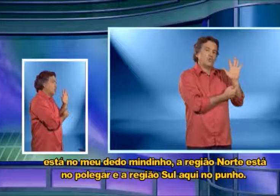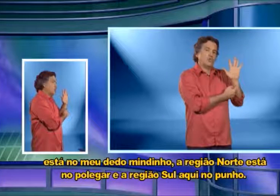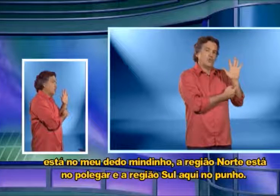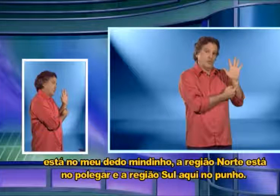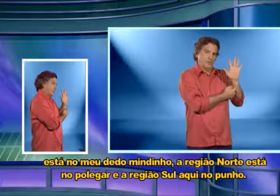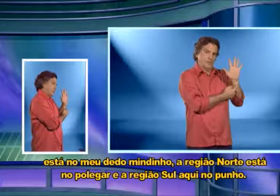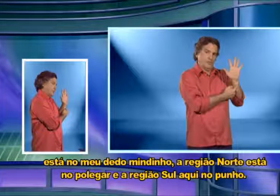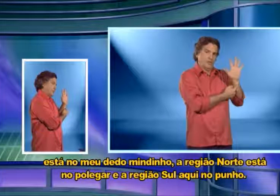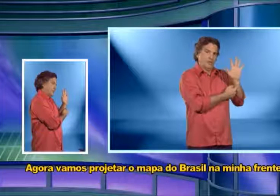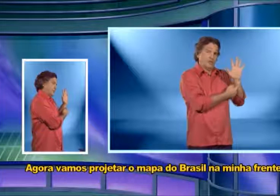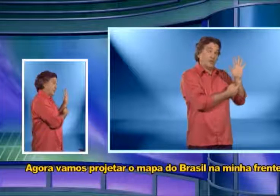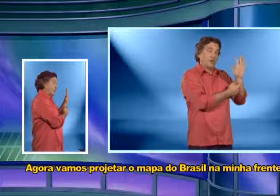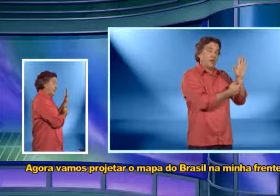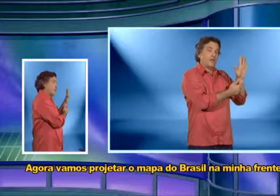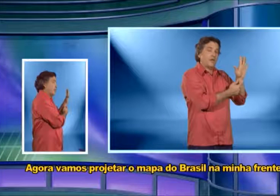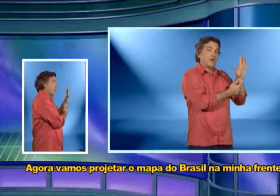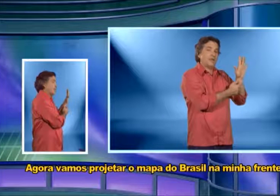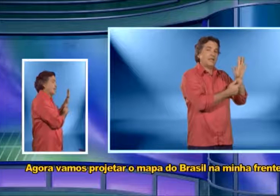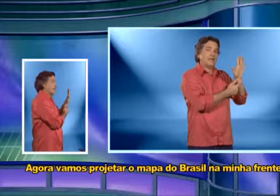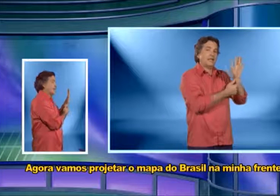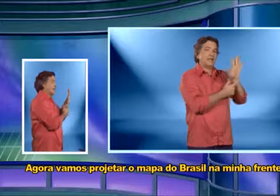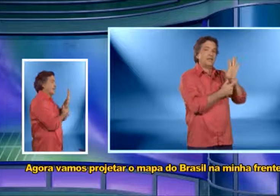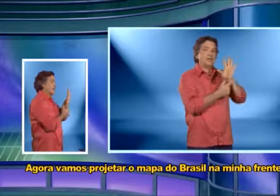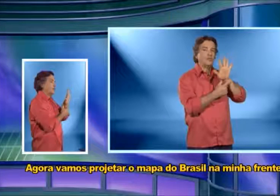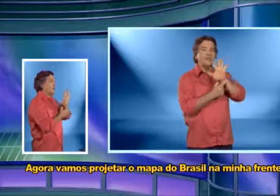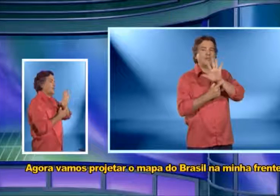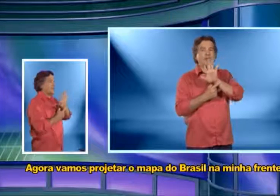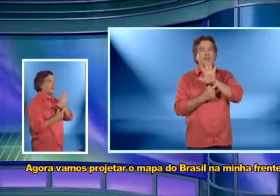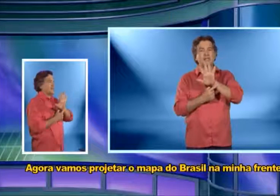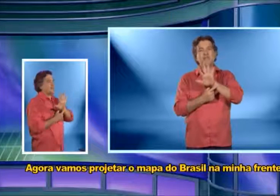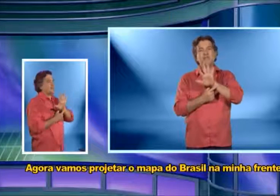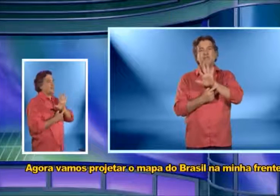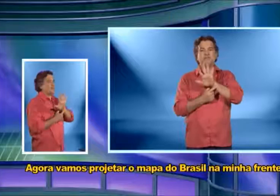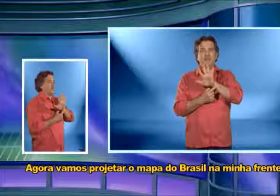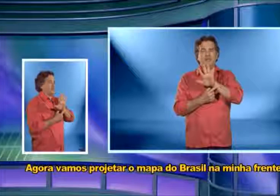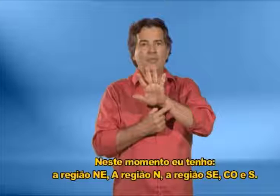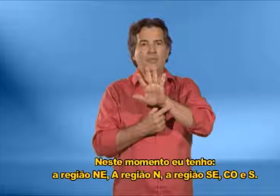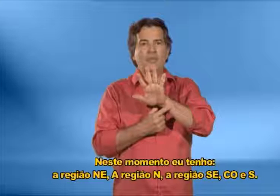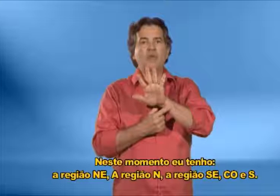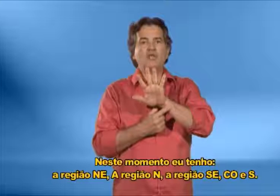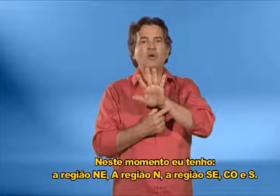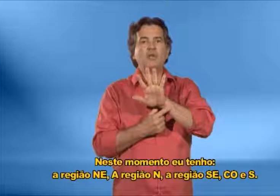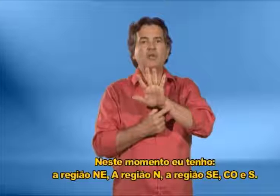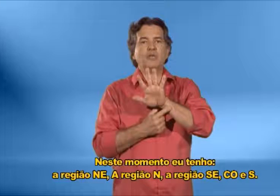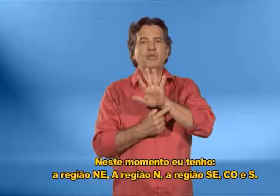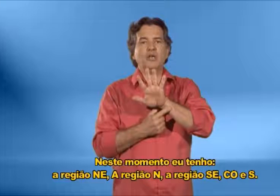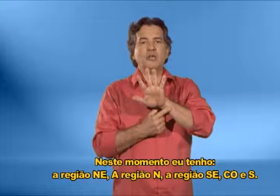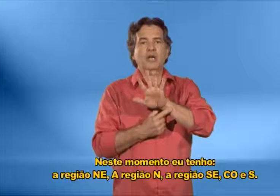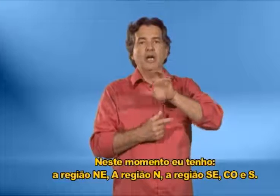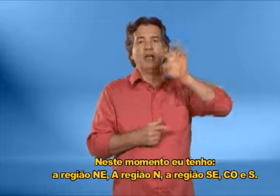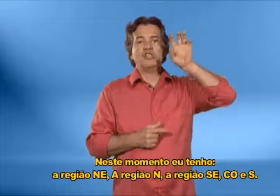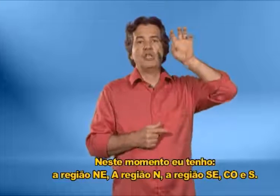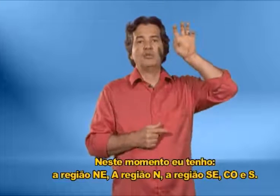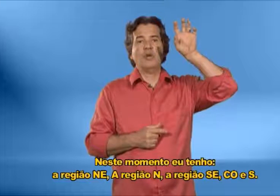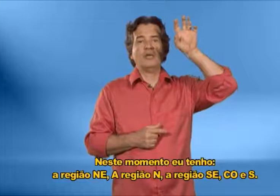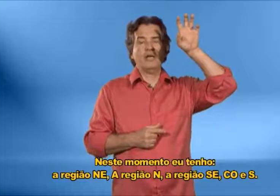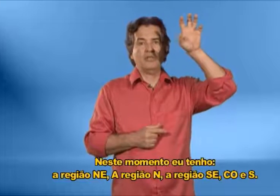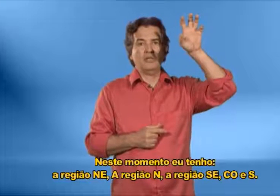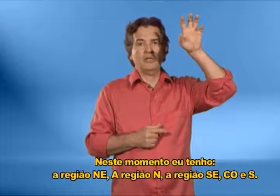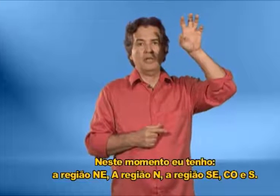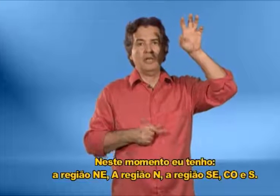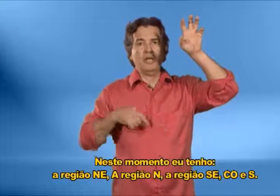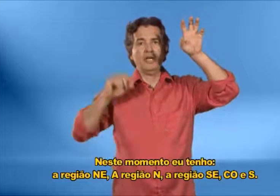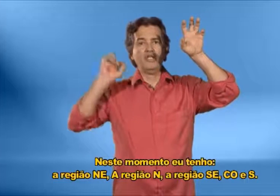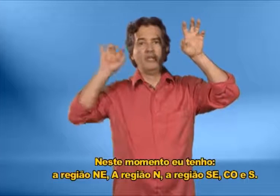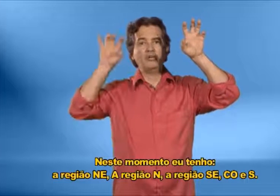Sul aqui no punho. Então agora vamos projetar o mapa do Brasil na minha frente. Nesse momento eu tenho a região